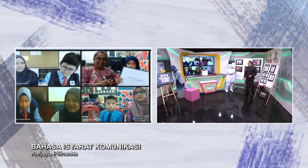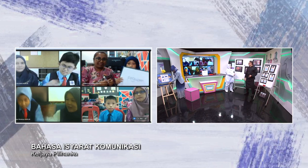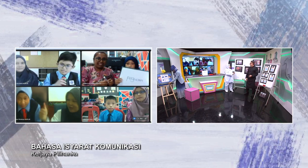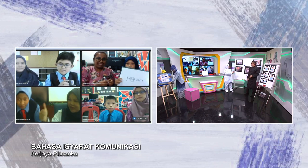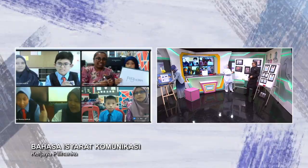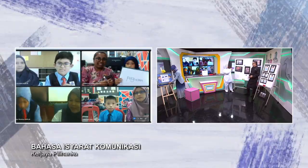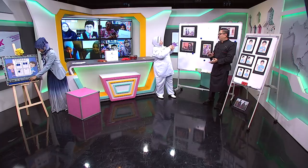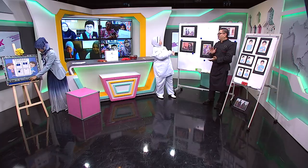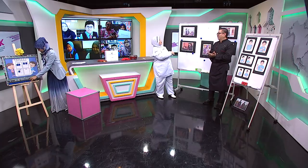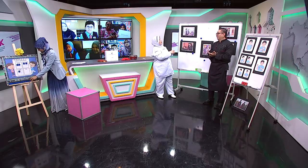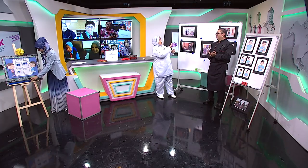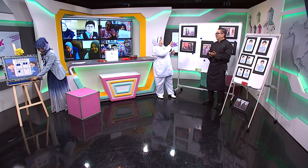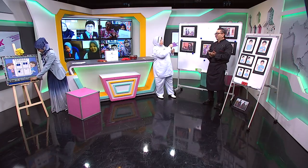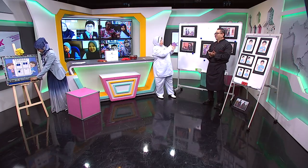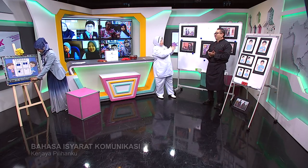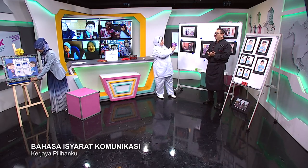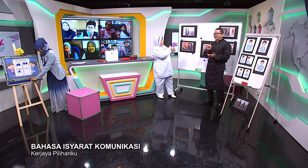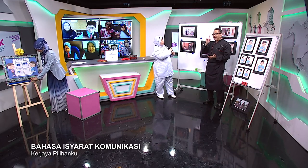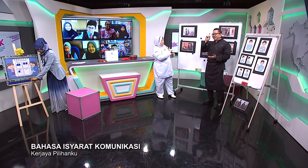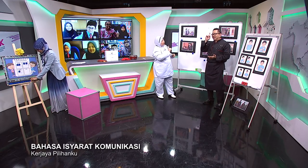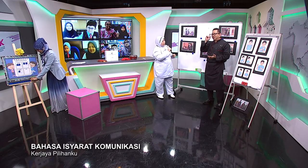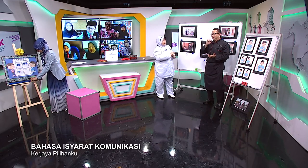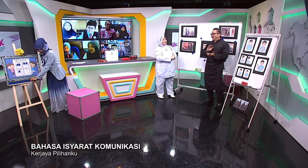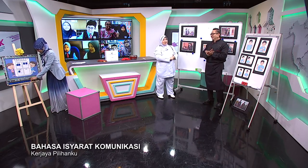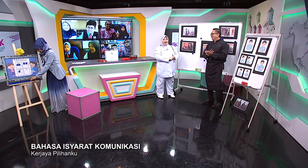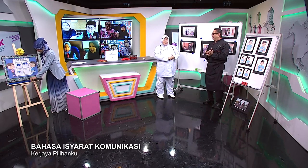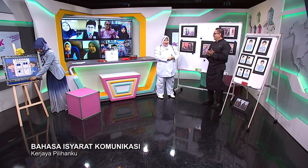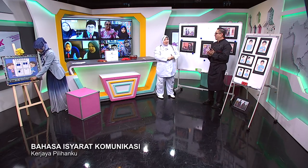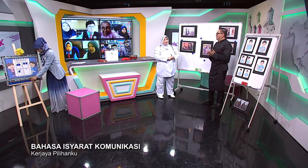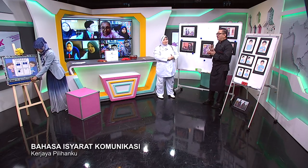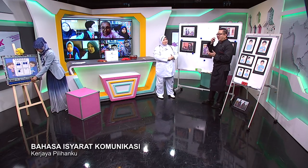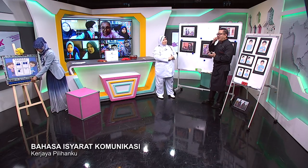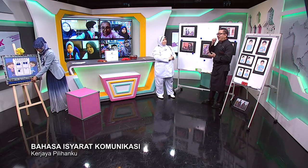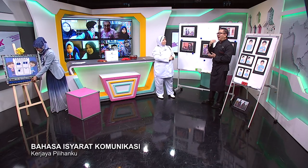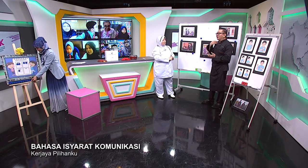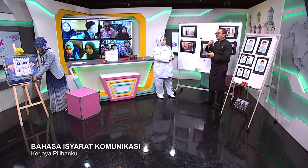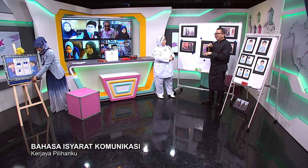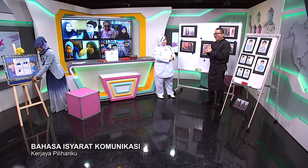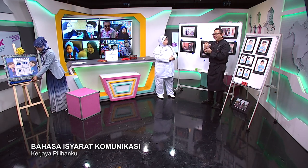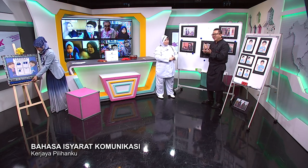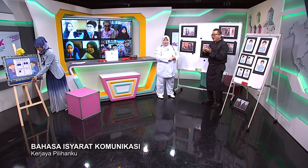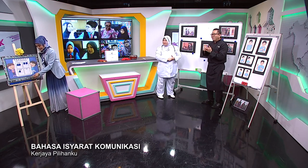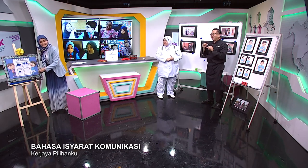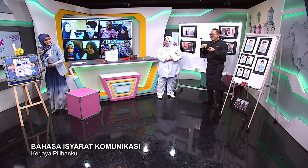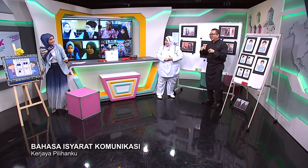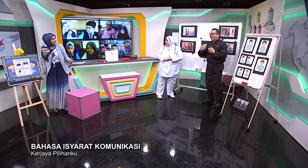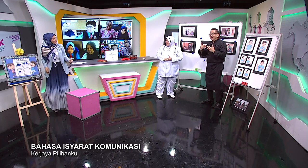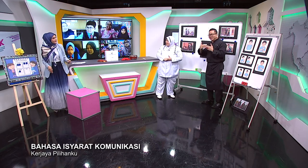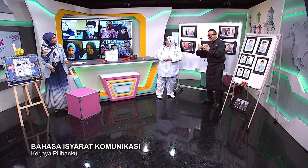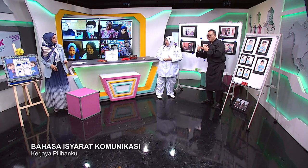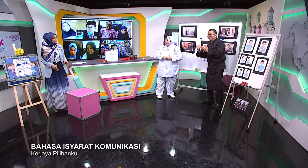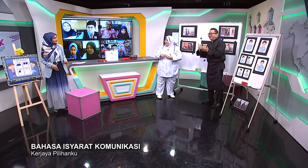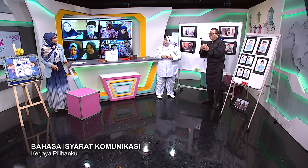cikgu kok. Cuba ambil lagi. Lagi satu. Mana? Ya. Okey, Mira. Ya, ada cikgu. Masa lagi? Ya, boleh sila.